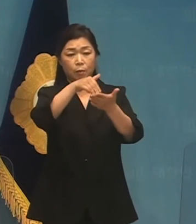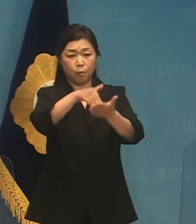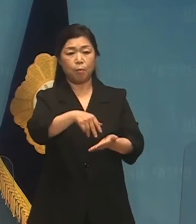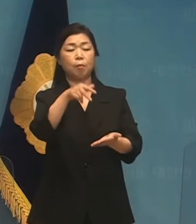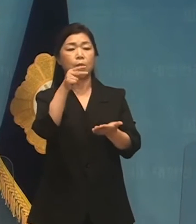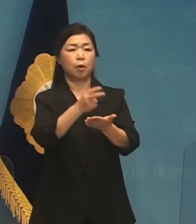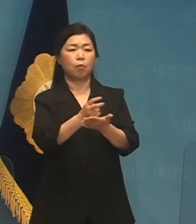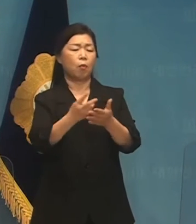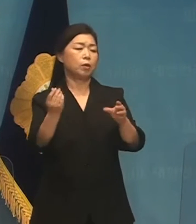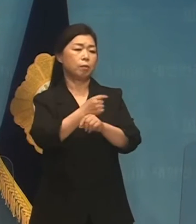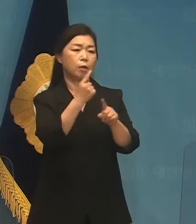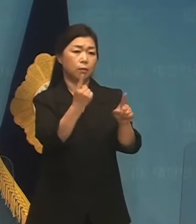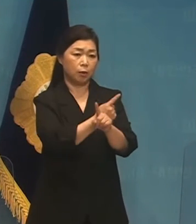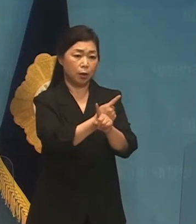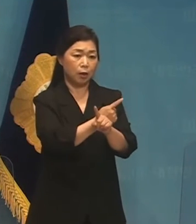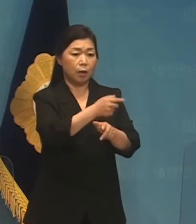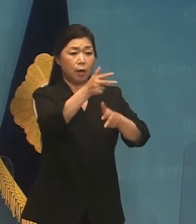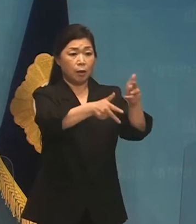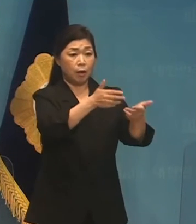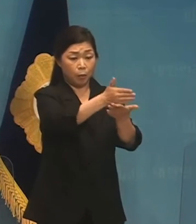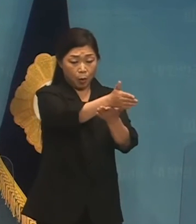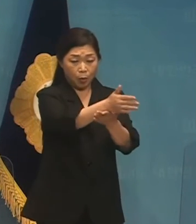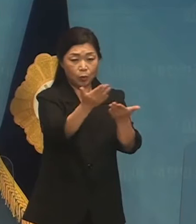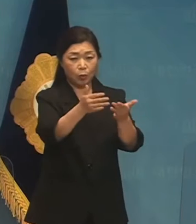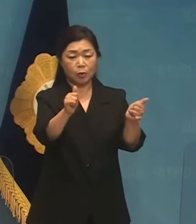산업별 노동조합 전환과